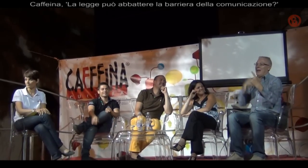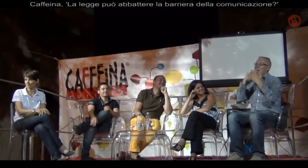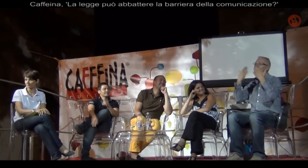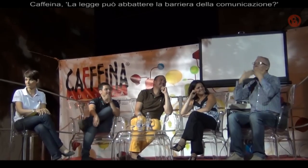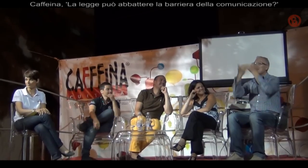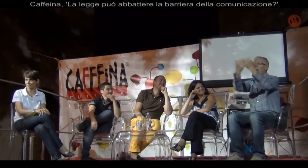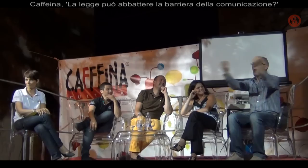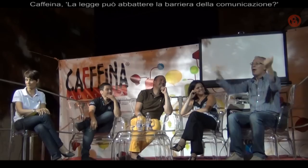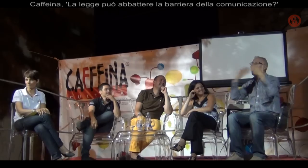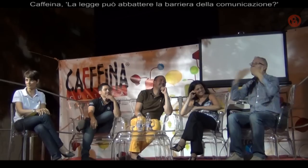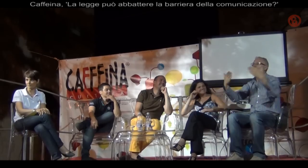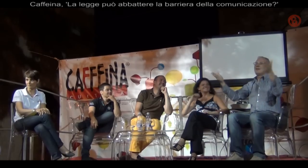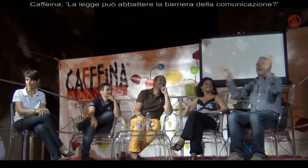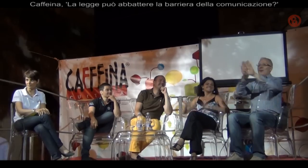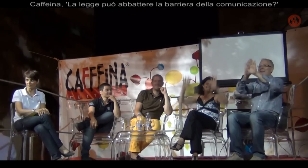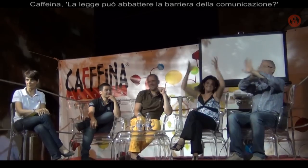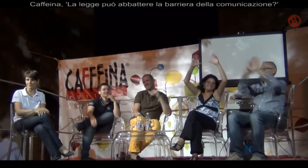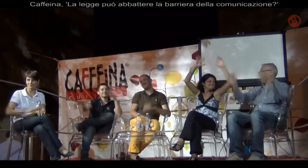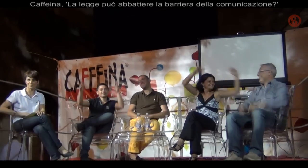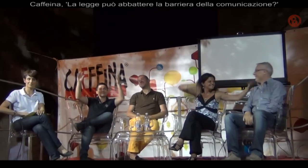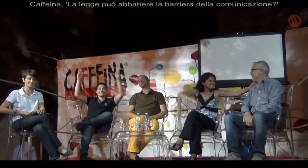2012, ma per me è come se siamo nel futuro. Grazie a tutti, chiudo